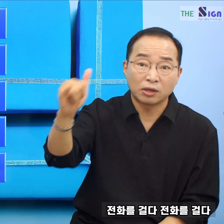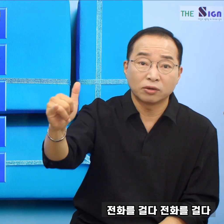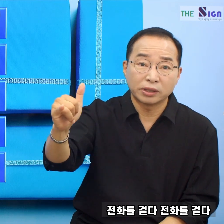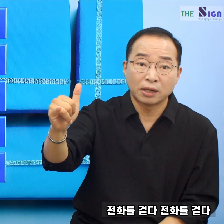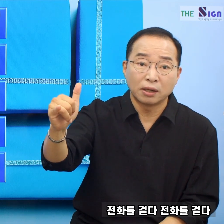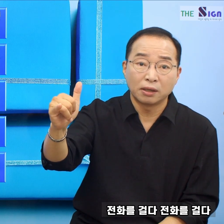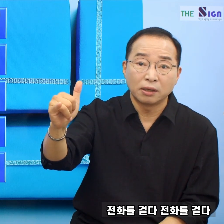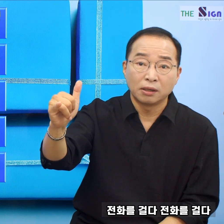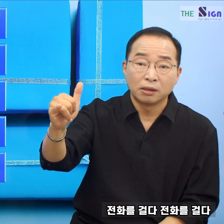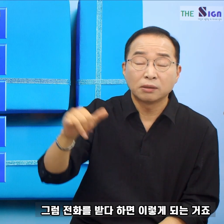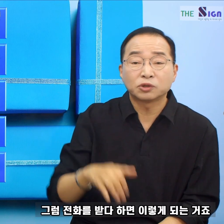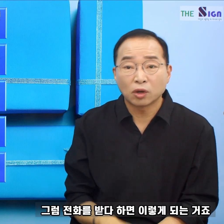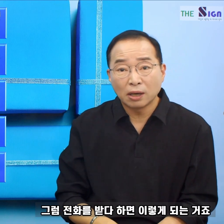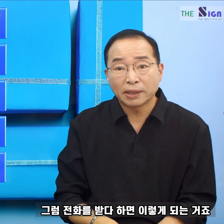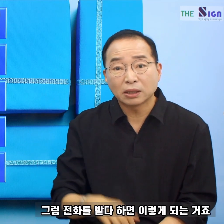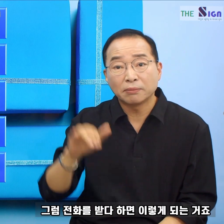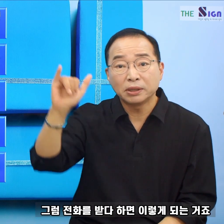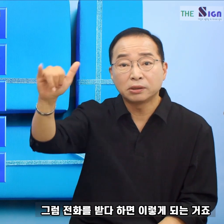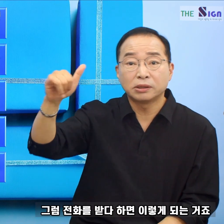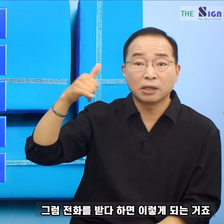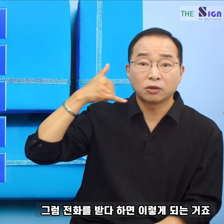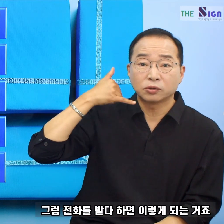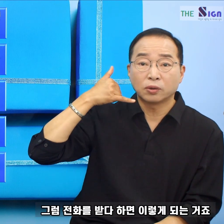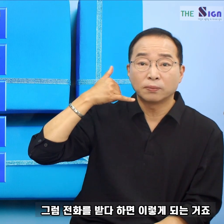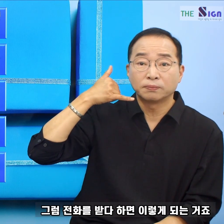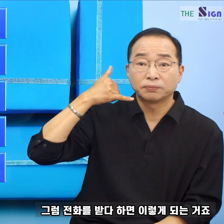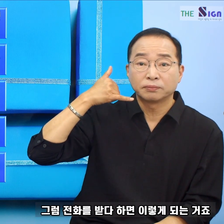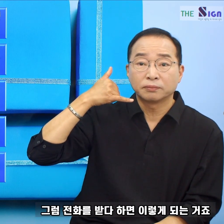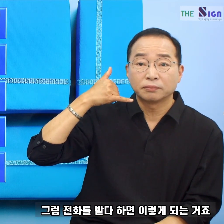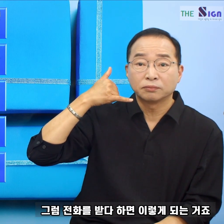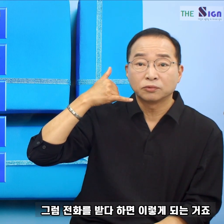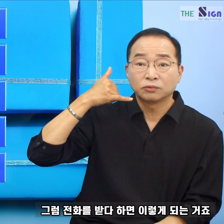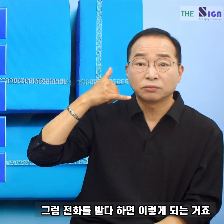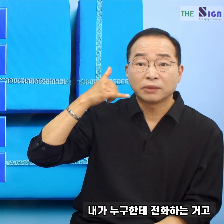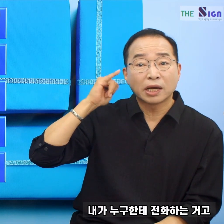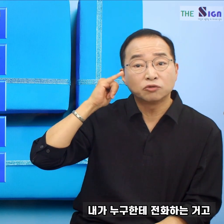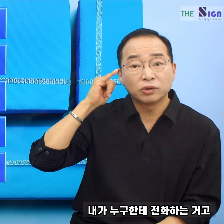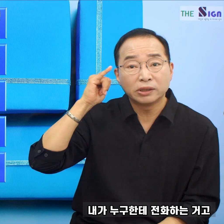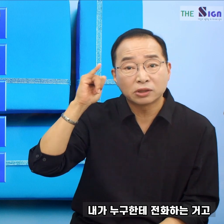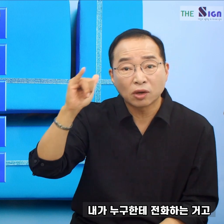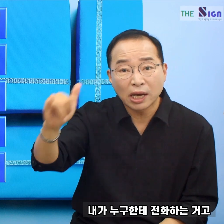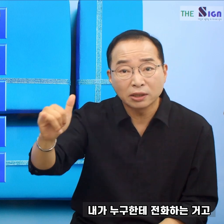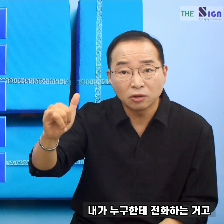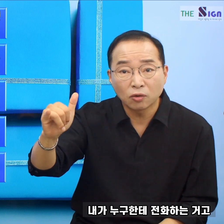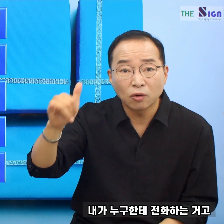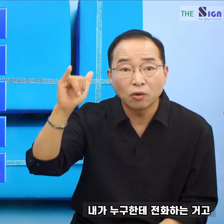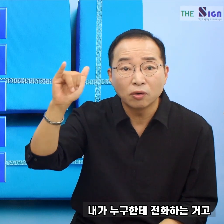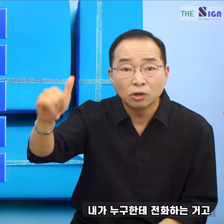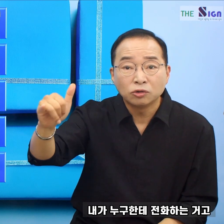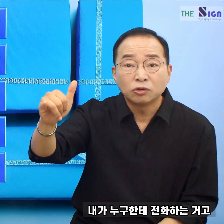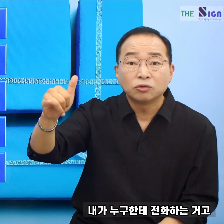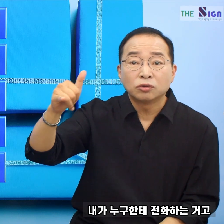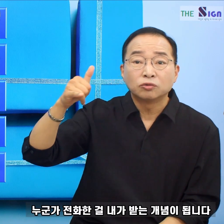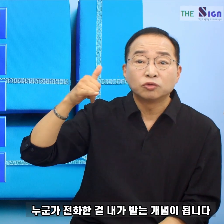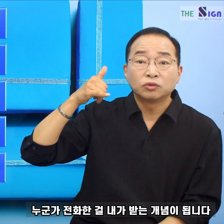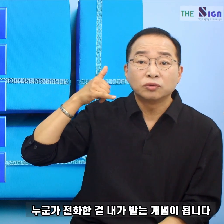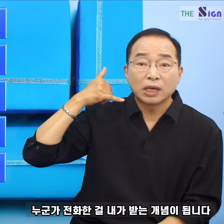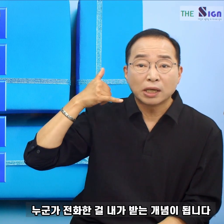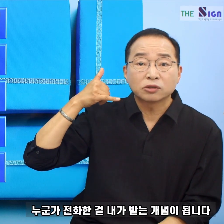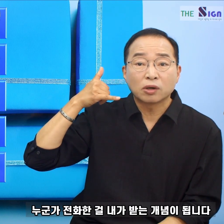걸다. 그럼 전화를 받다 하면 이렇게 되는 거죠. 내가 누구한테 전화하는 거고, 누군가 전화 온